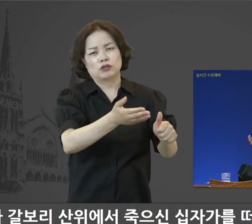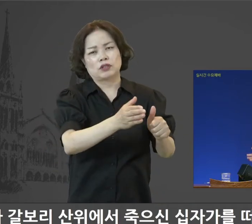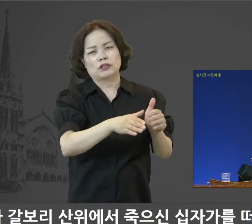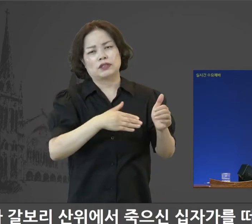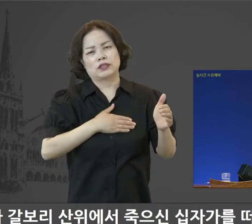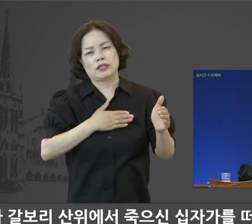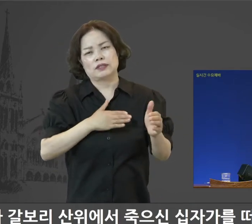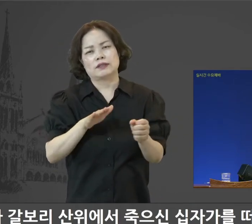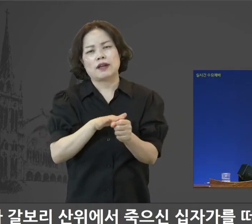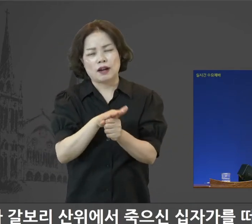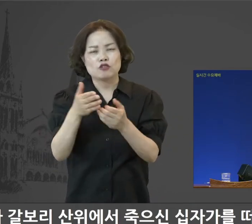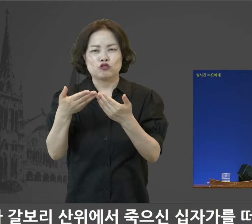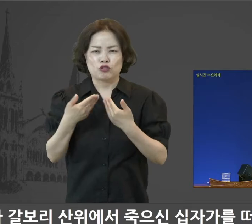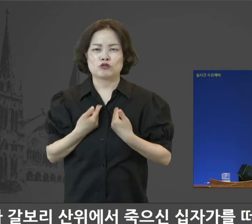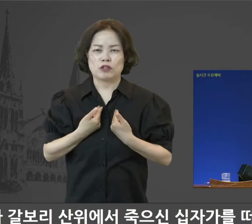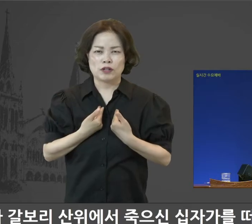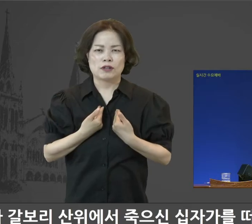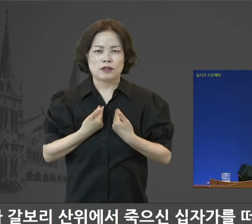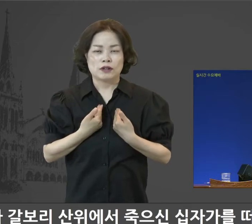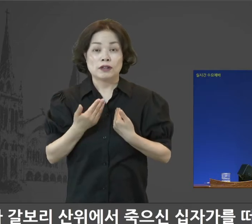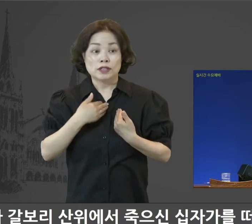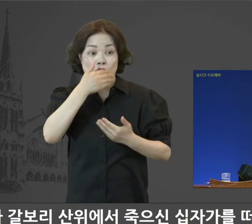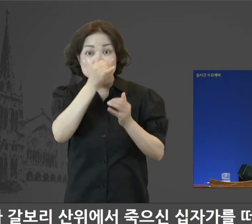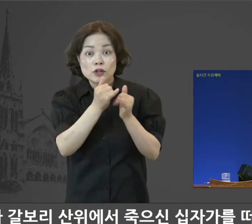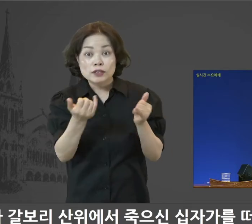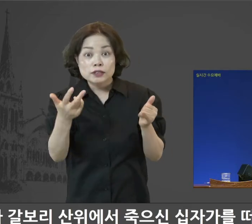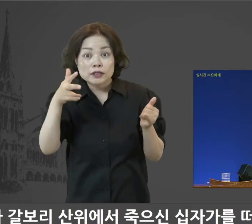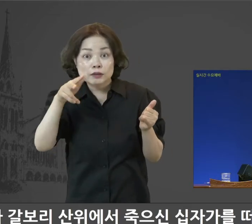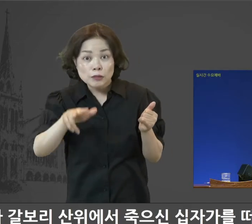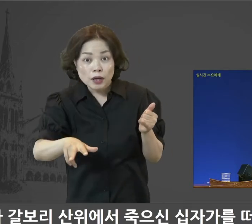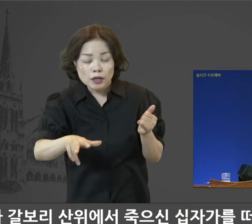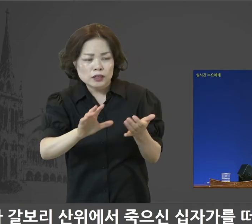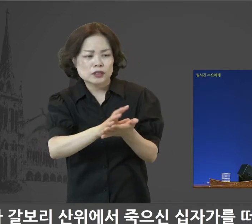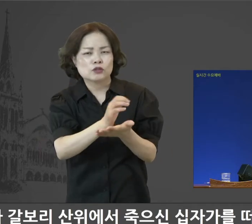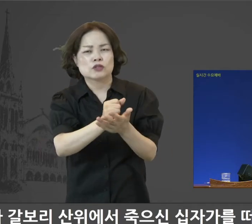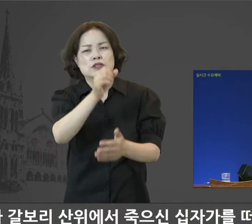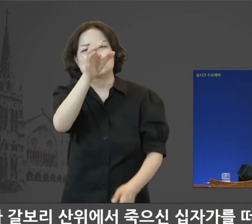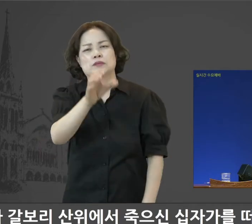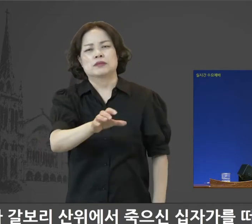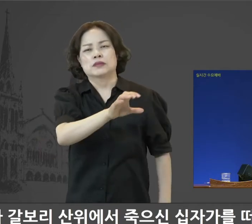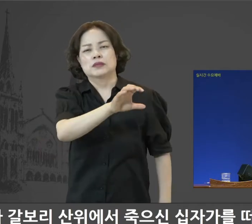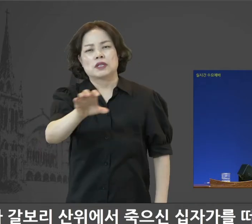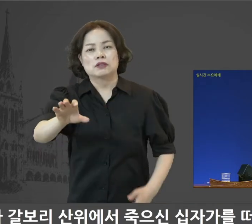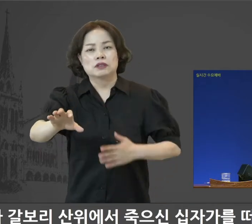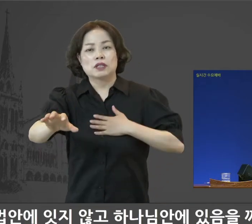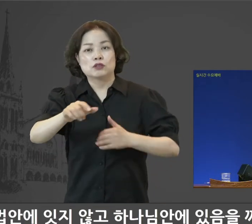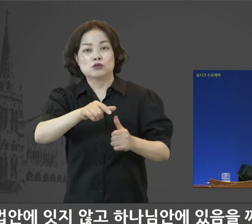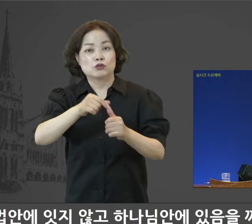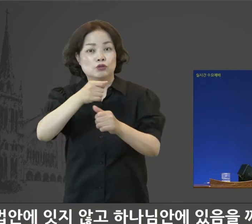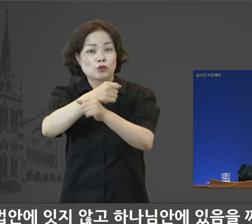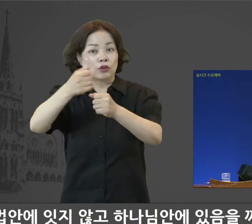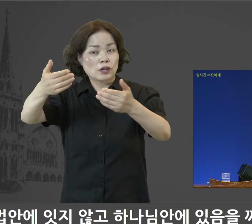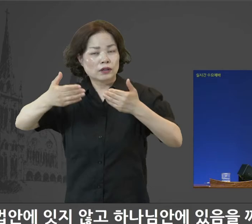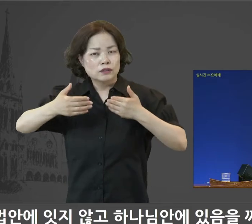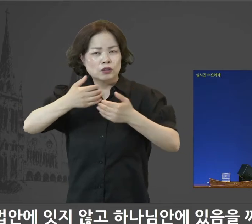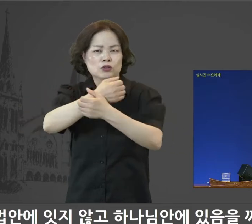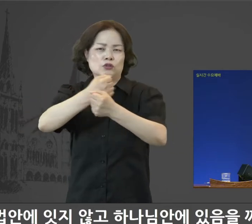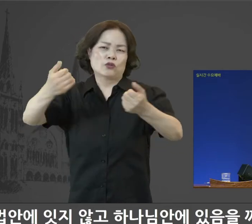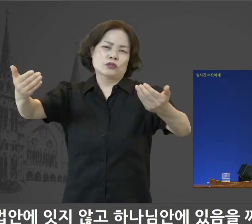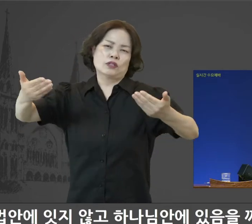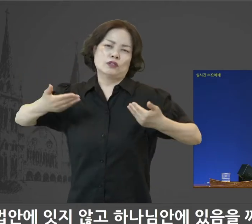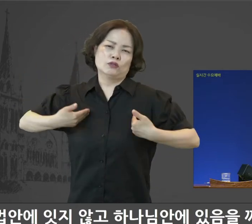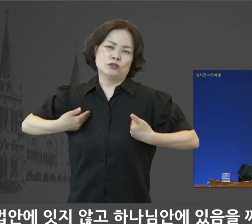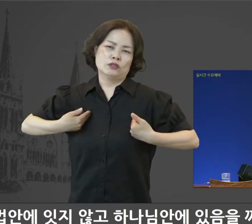나를 사랑하셨구나. 내가 죄인이지만 그리스도의 십자가로 나를 구속하시고 속량하여